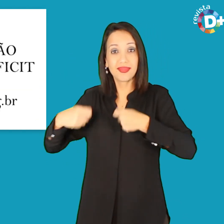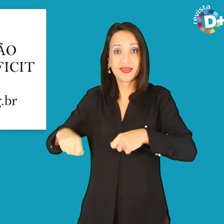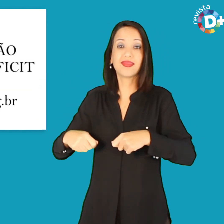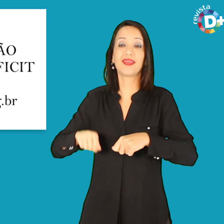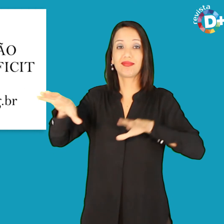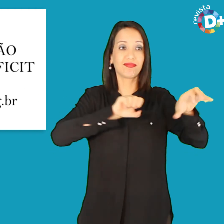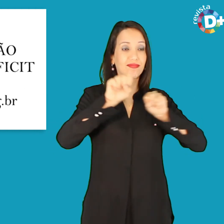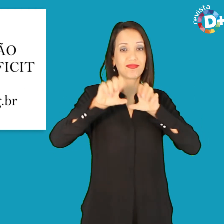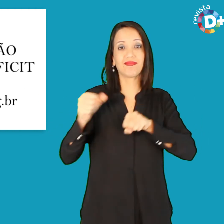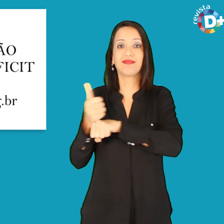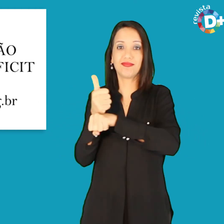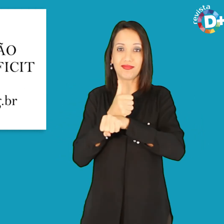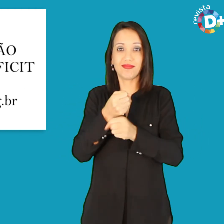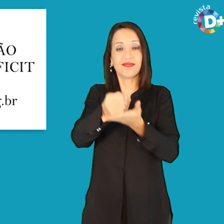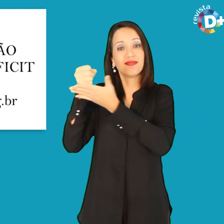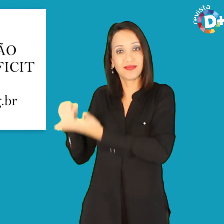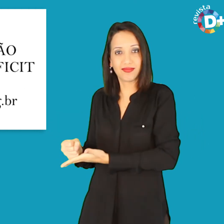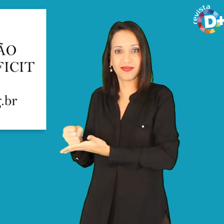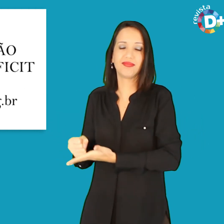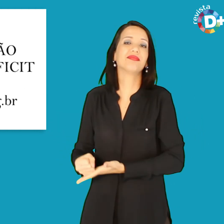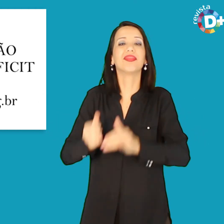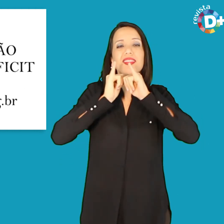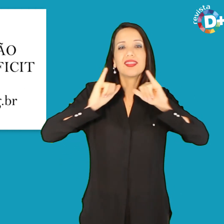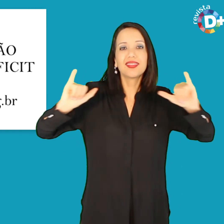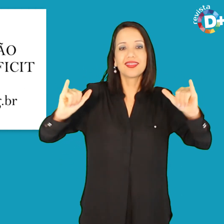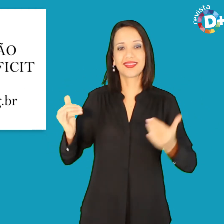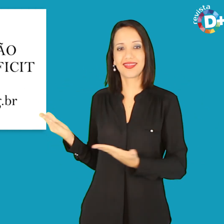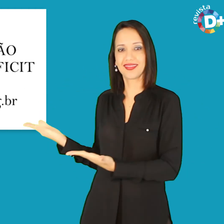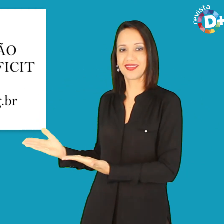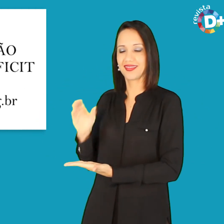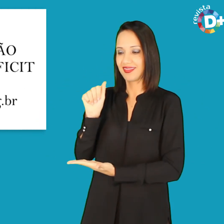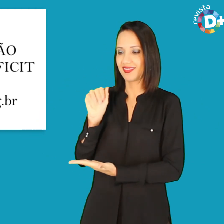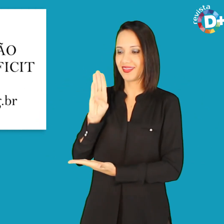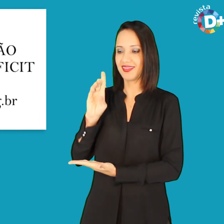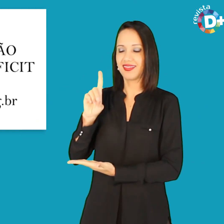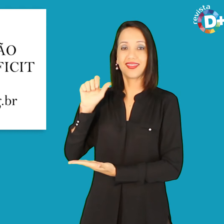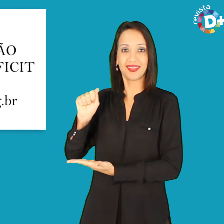Serviço: ABDA, Associação Brasileira do Déficit da Atenção. Site